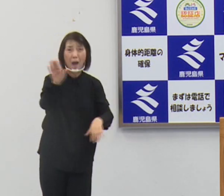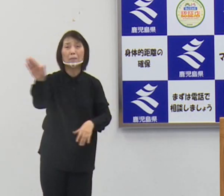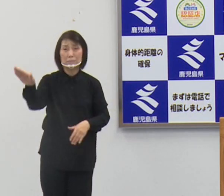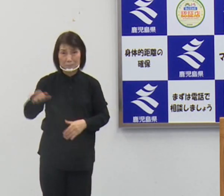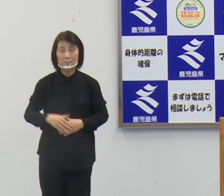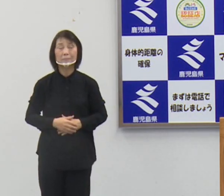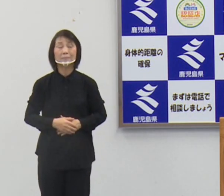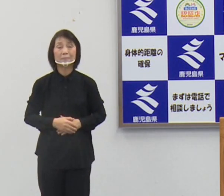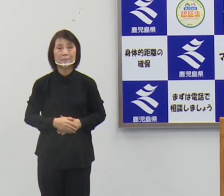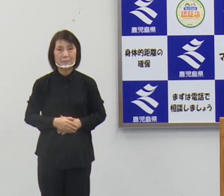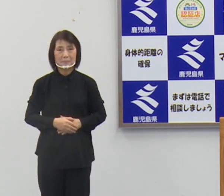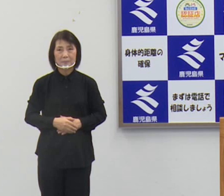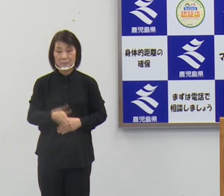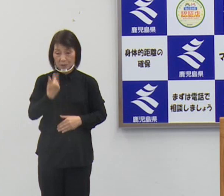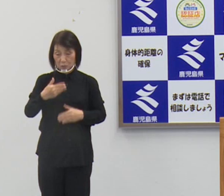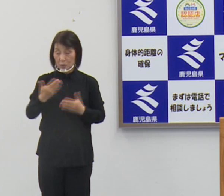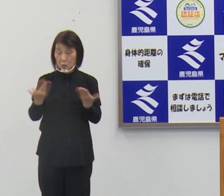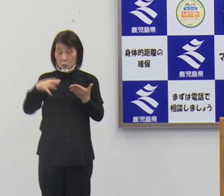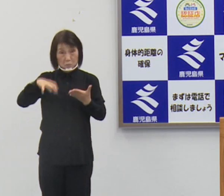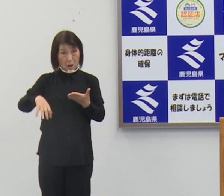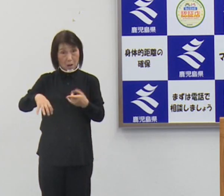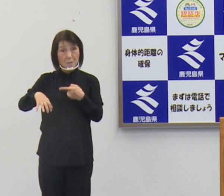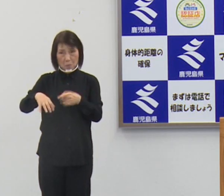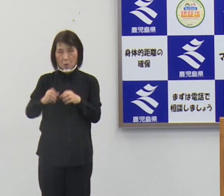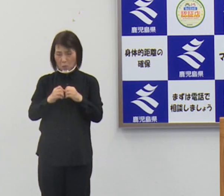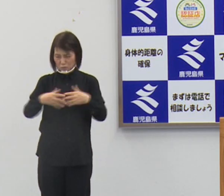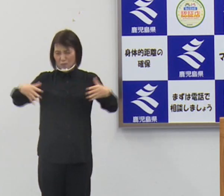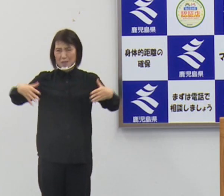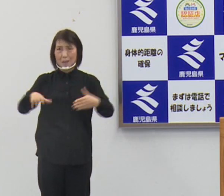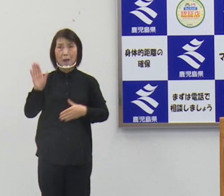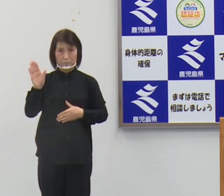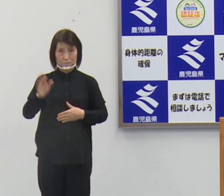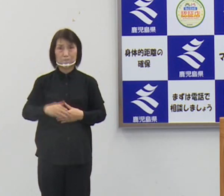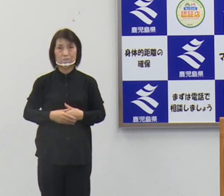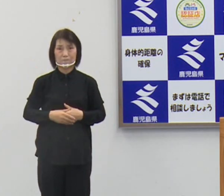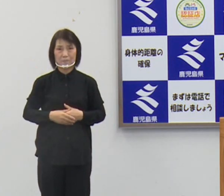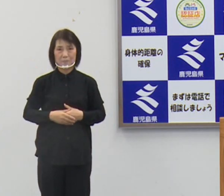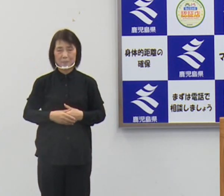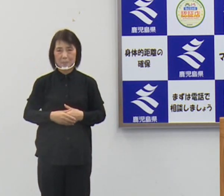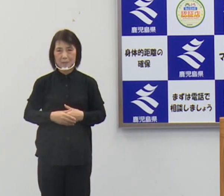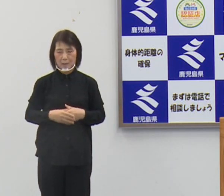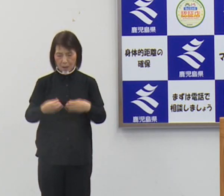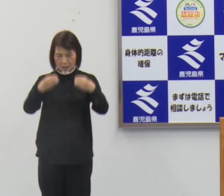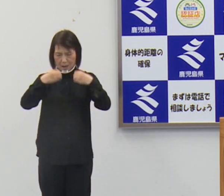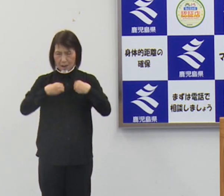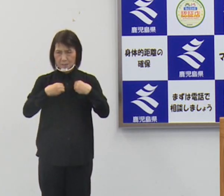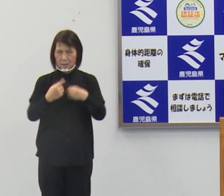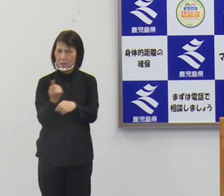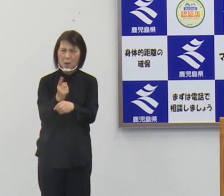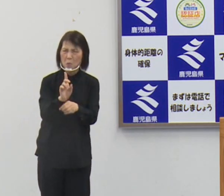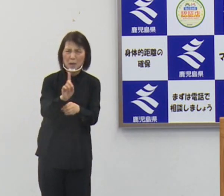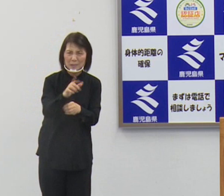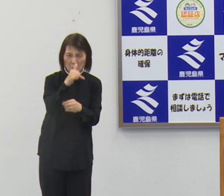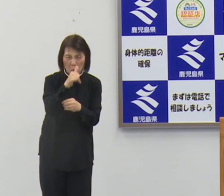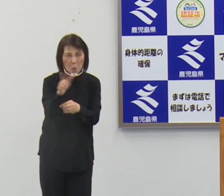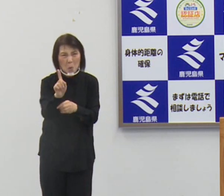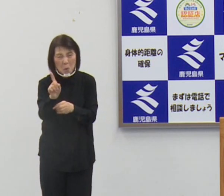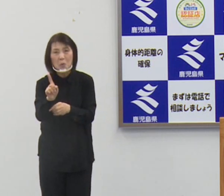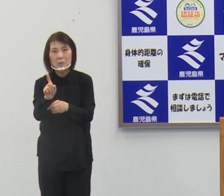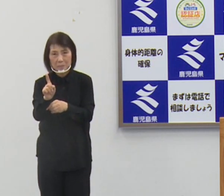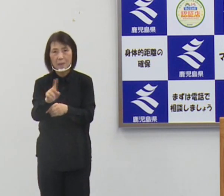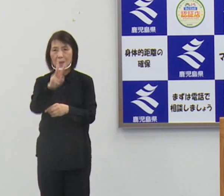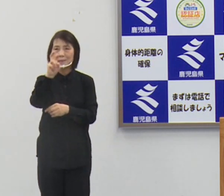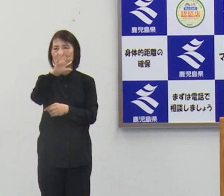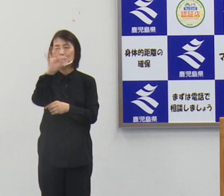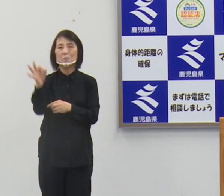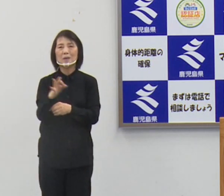。職場での感染も増えております。感染経路不明の割合も全体として3割